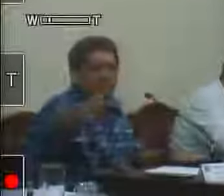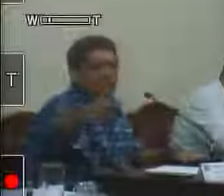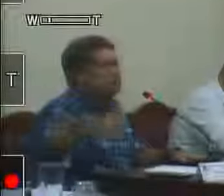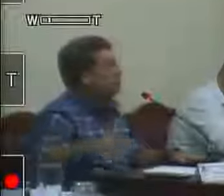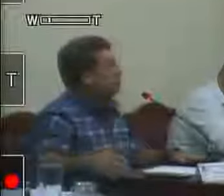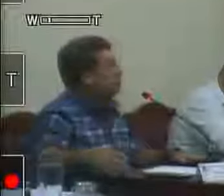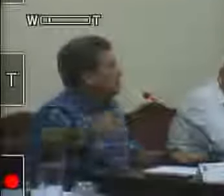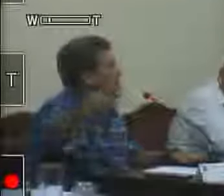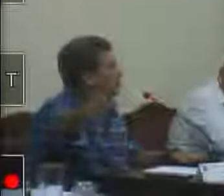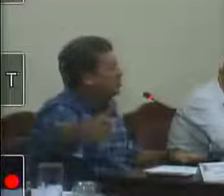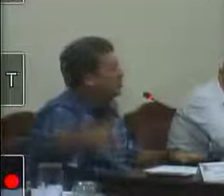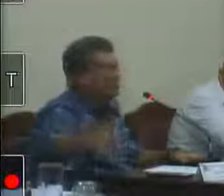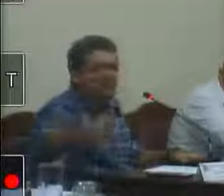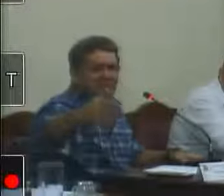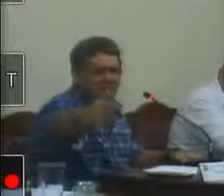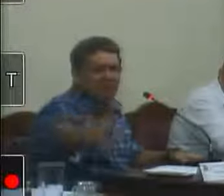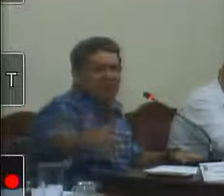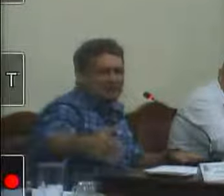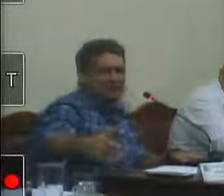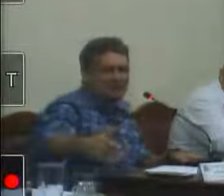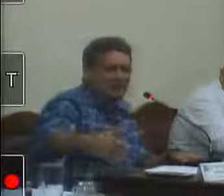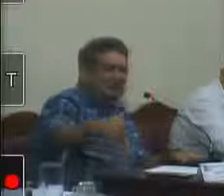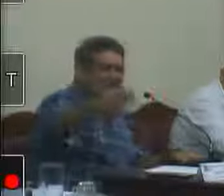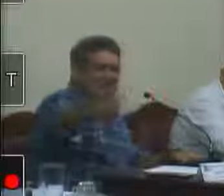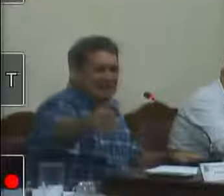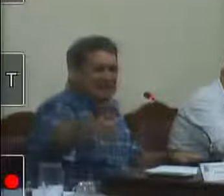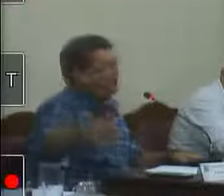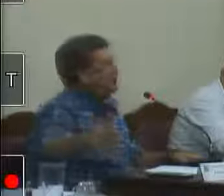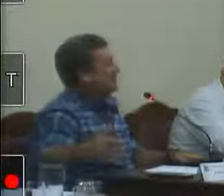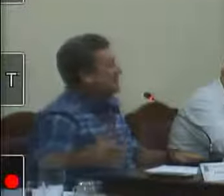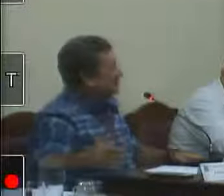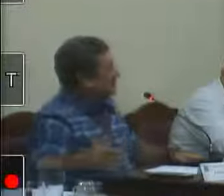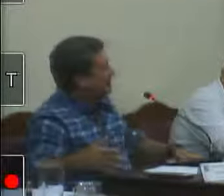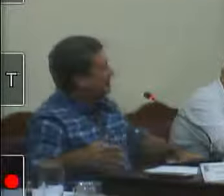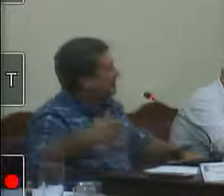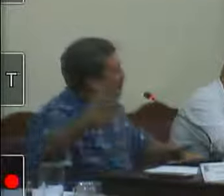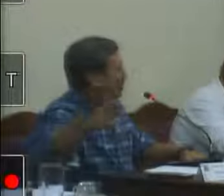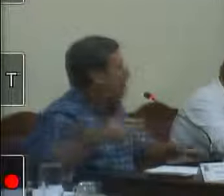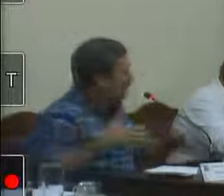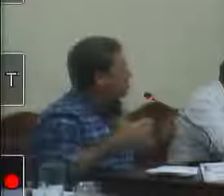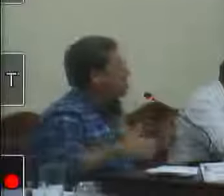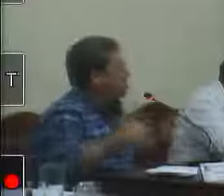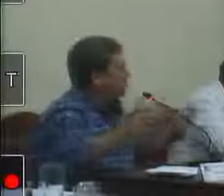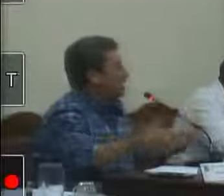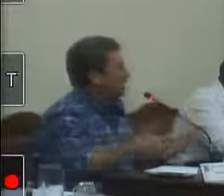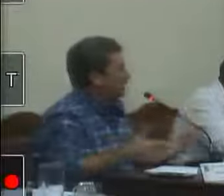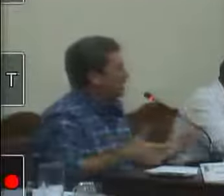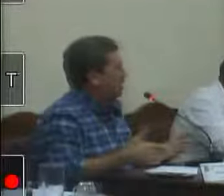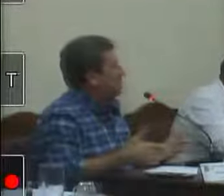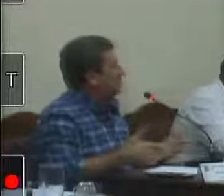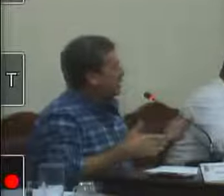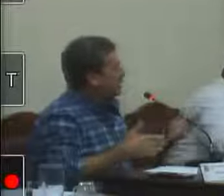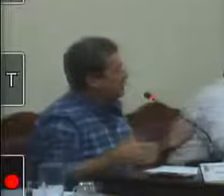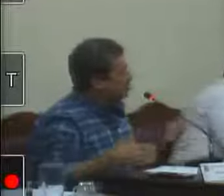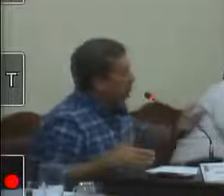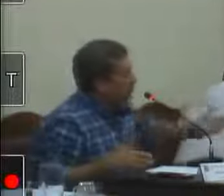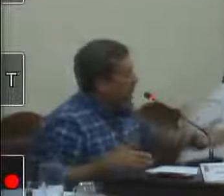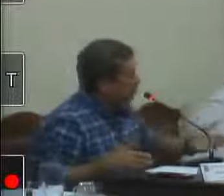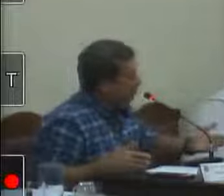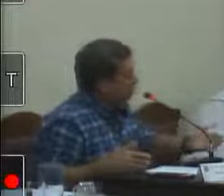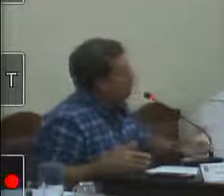dispensar o Vitinho já é um senhor, um ancião, entendeu? Está aqui, entendeu? Enfim, vamos dispensar o pessoal, já que